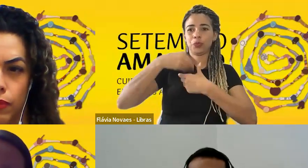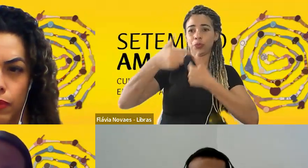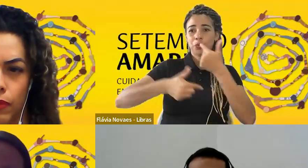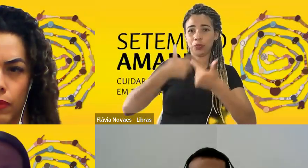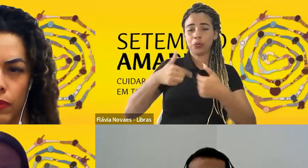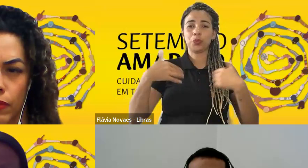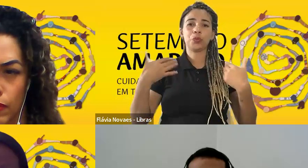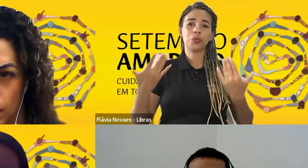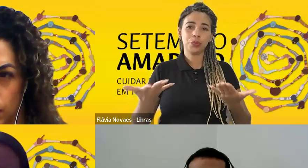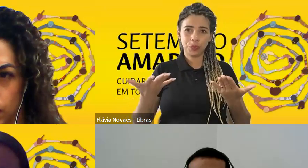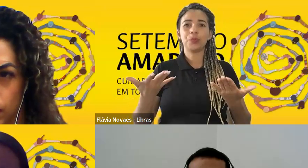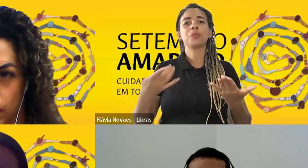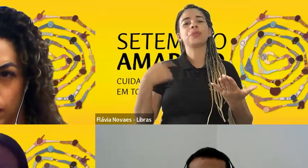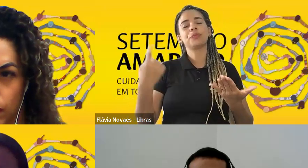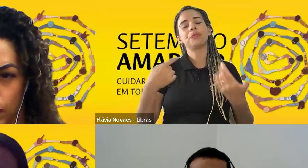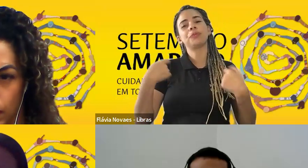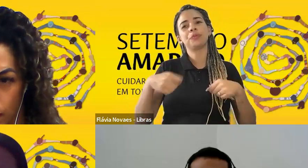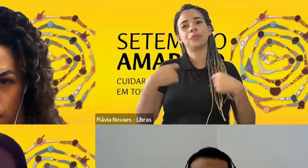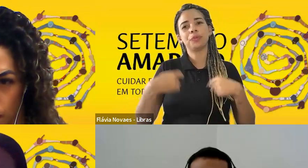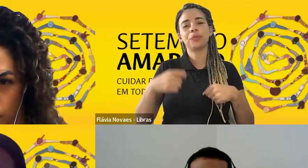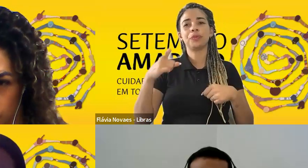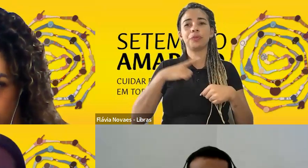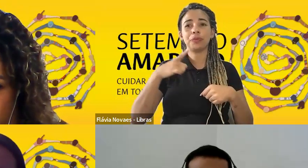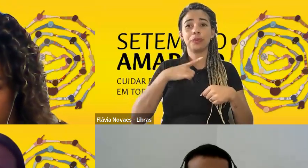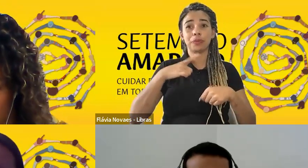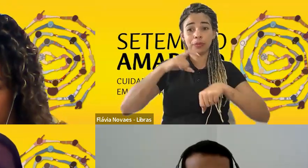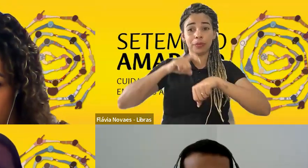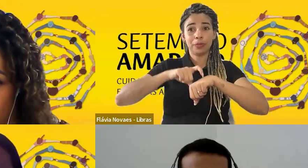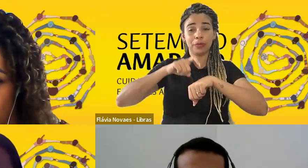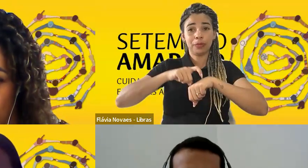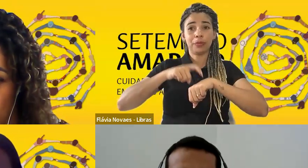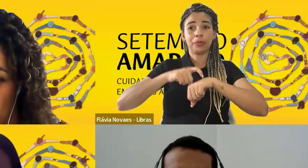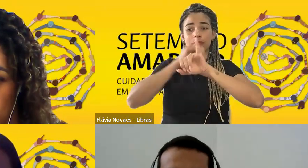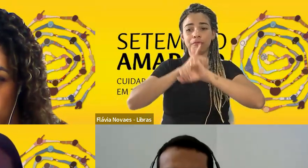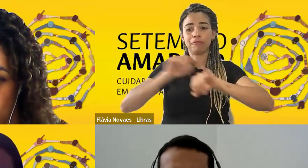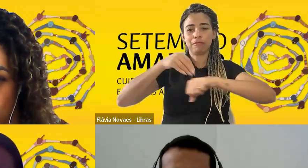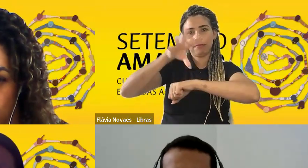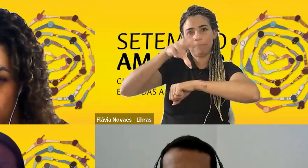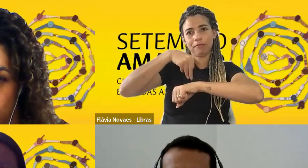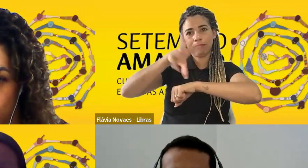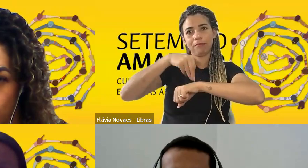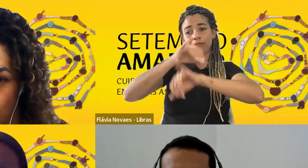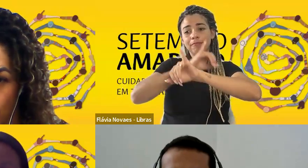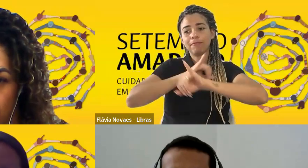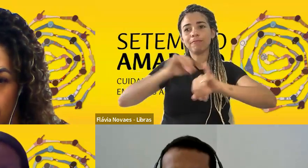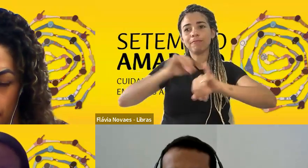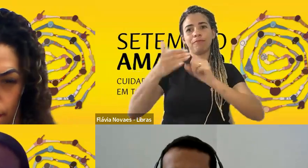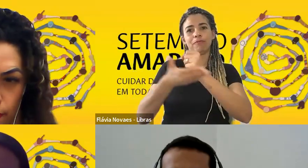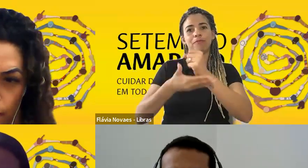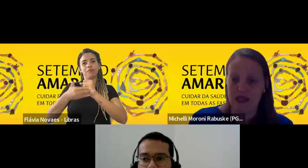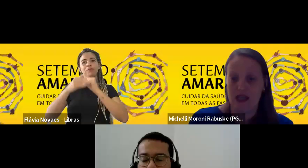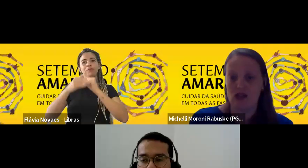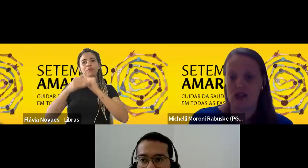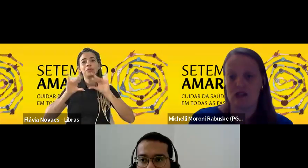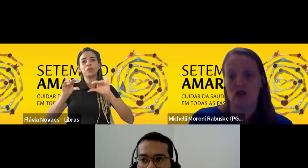sentido, nós temos nesse evento um objetivo de disponibilizar informação baseada na ciência sobre a prevenção e o